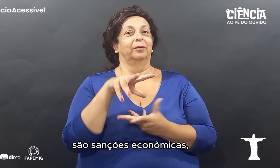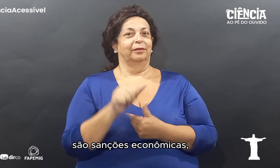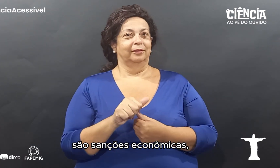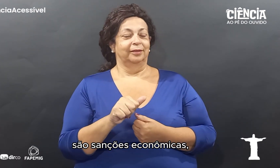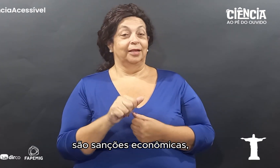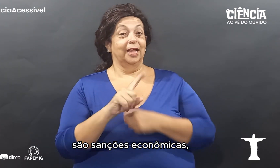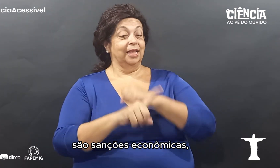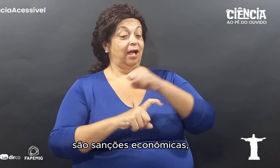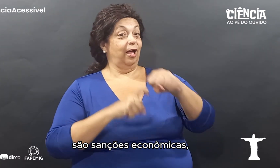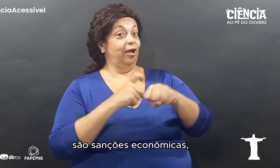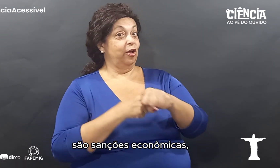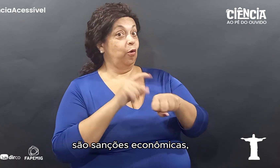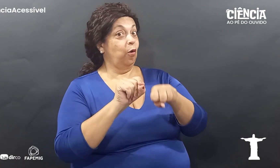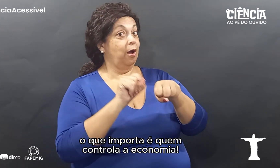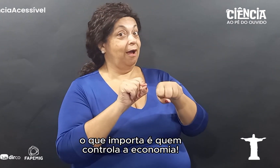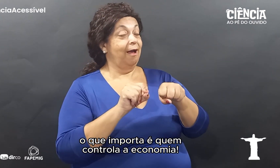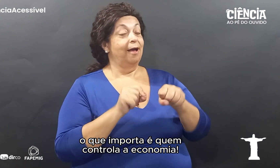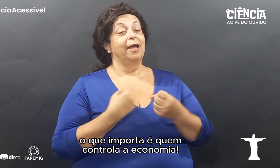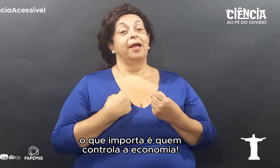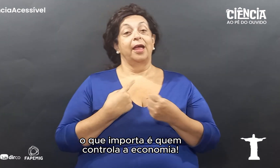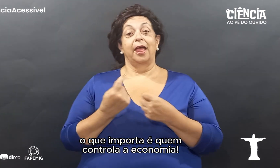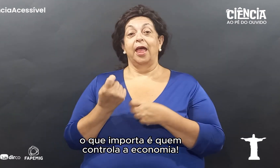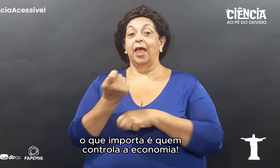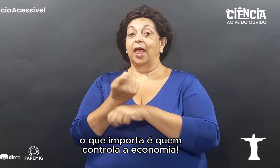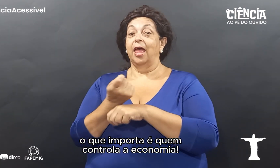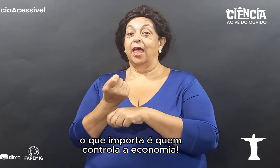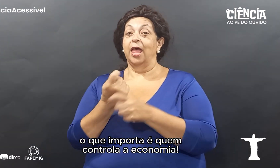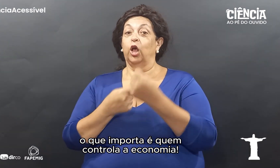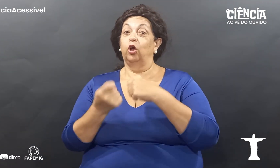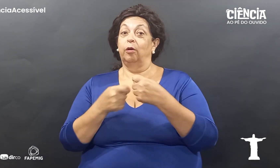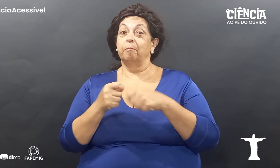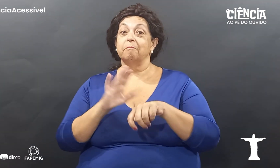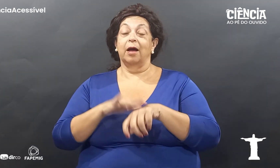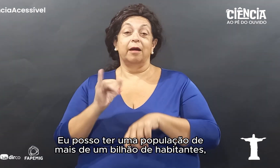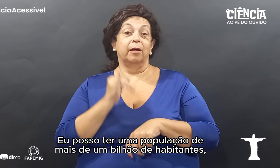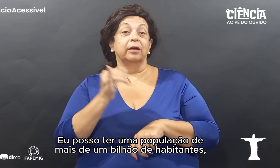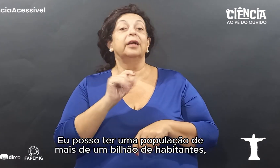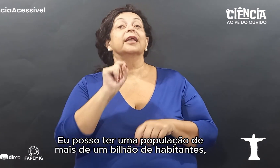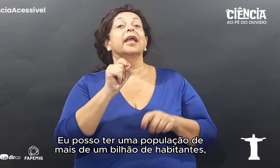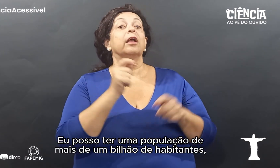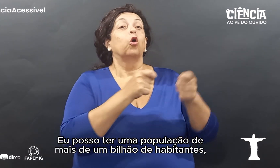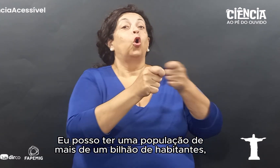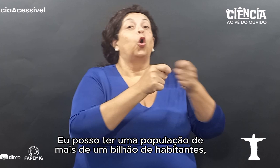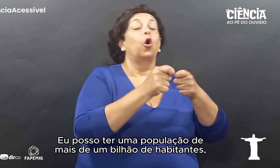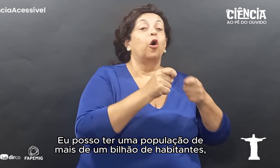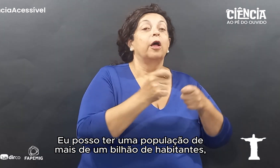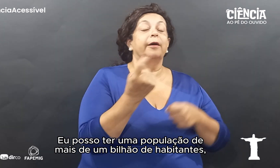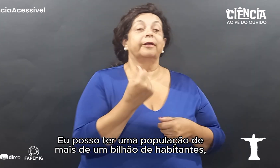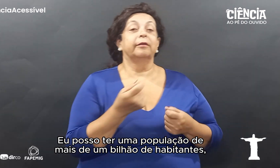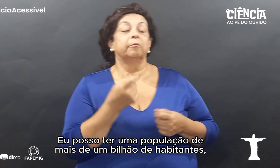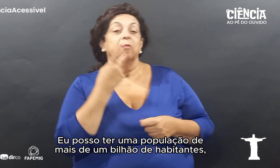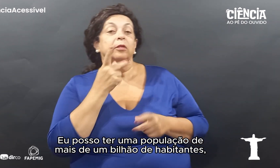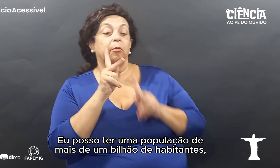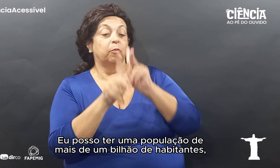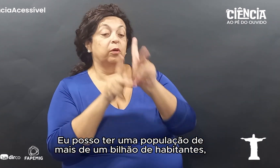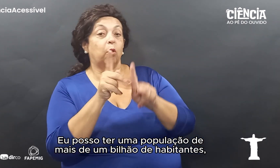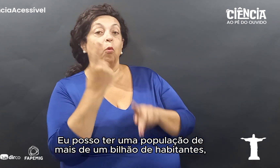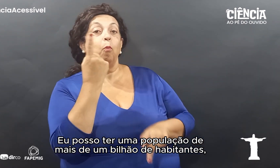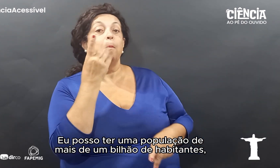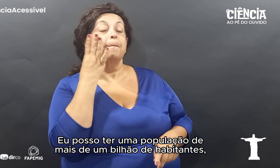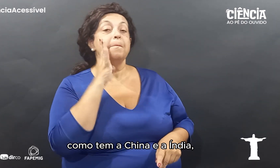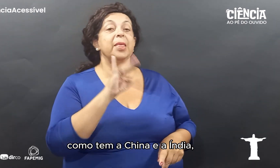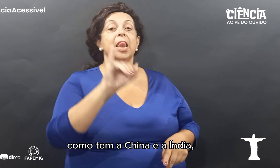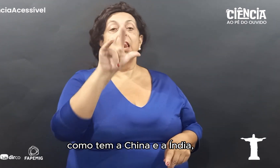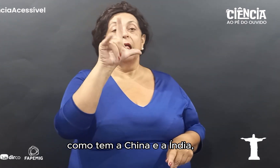são sanções econômicas, o que importa é quem controla a economia. Uhum. Eu posso ter uma população de mais de 1 bilhão